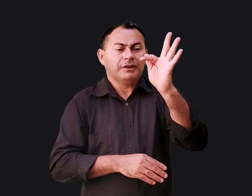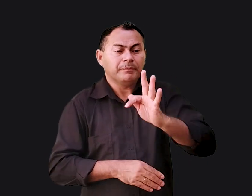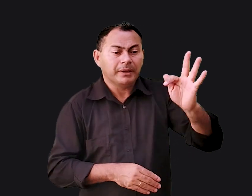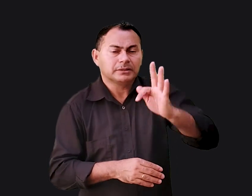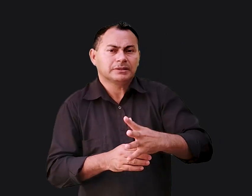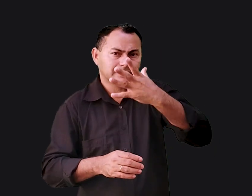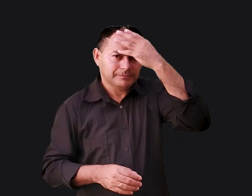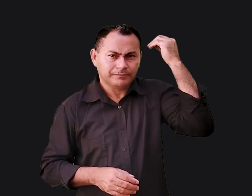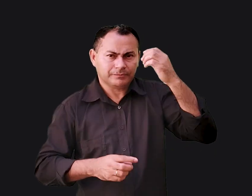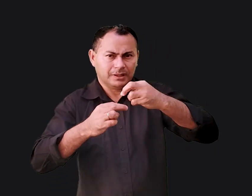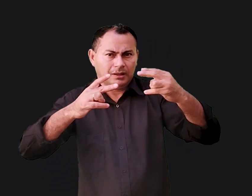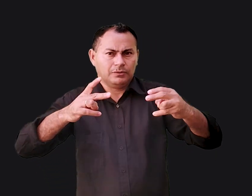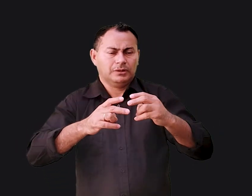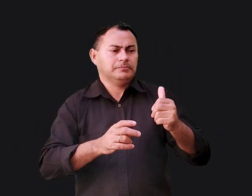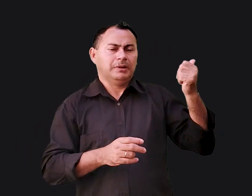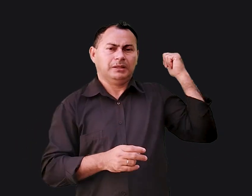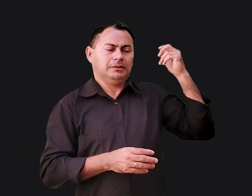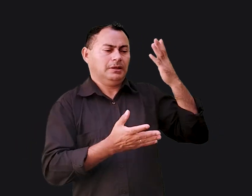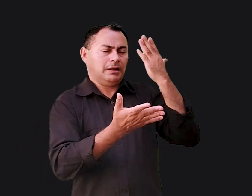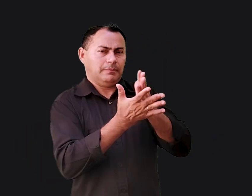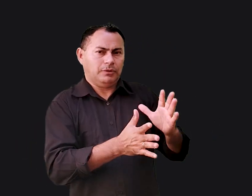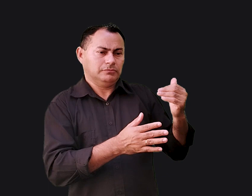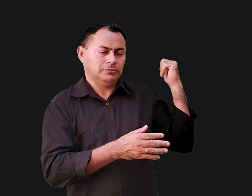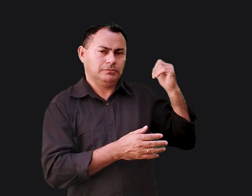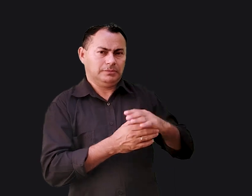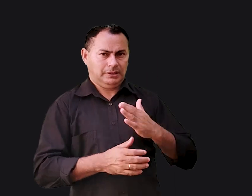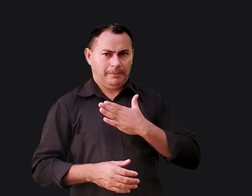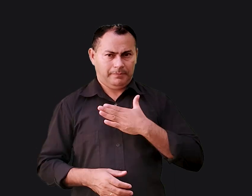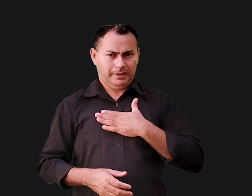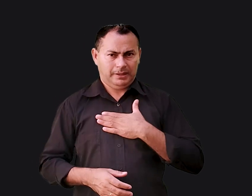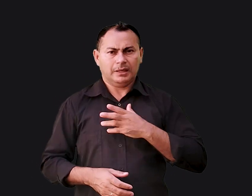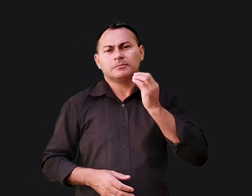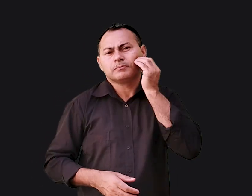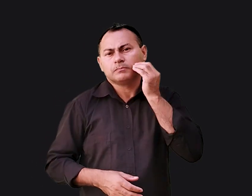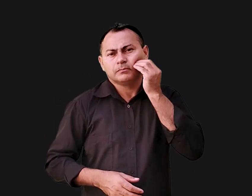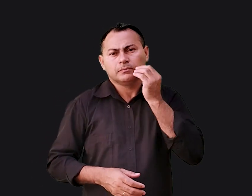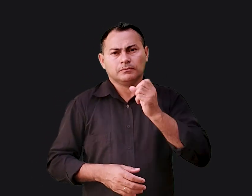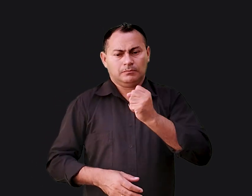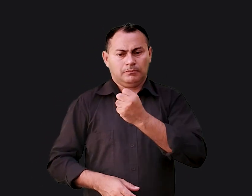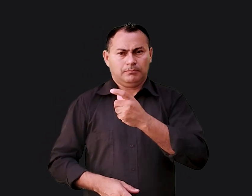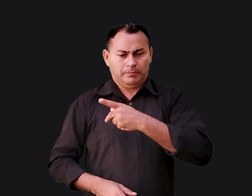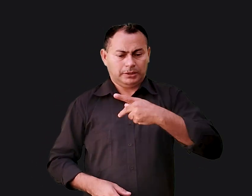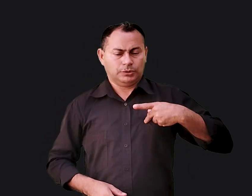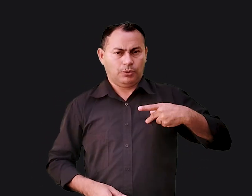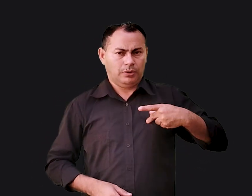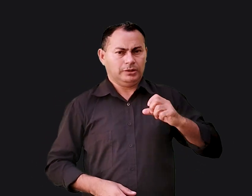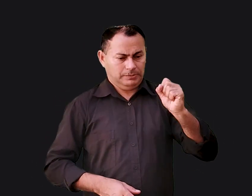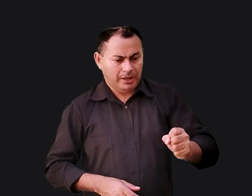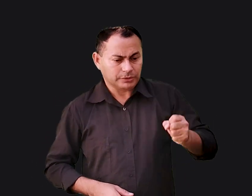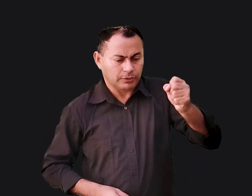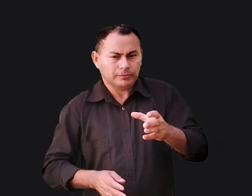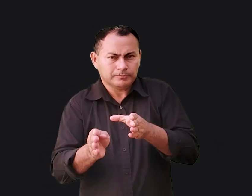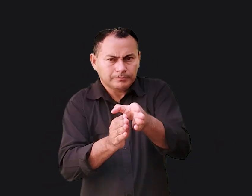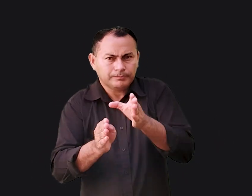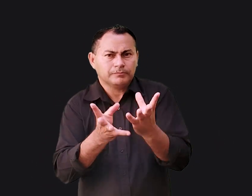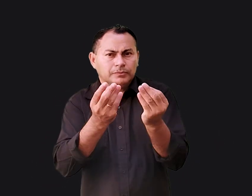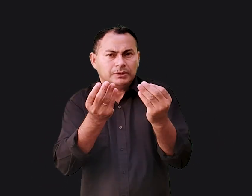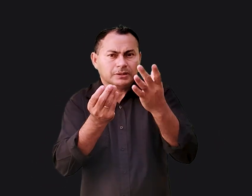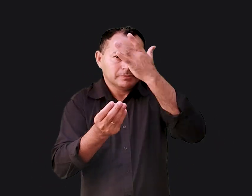a esquecerem as coisas que para trás ficam. Na minha experiência como pastor e conselheiro, tenho constatado que para muitas